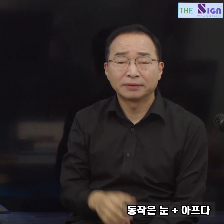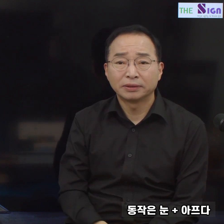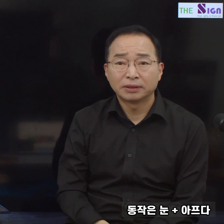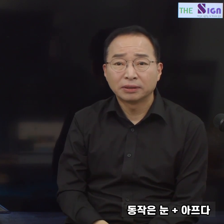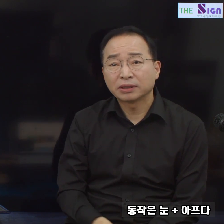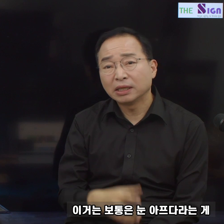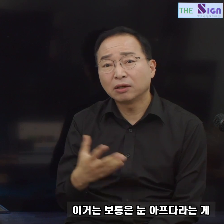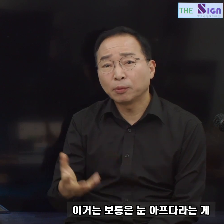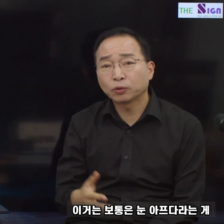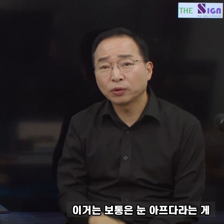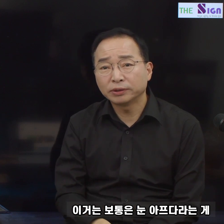자, 이거는 보통은